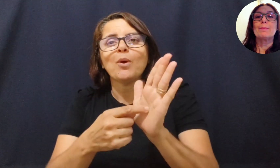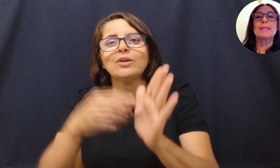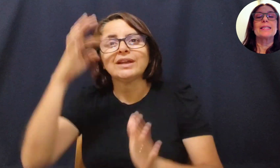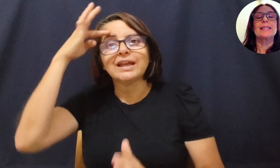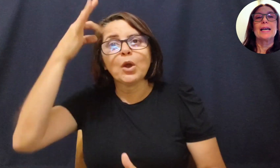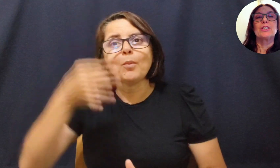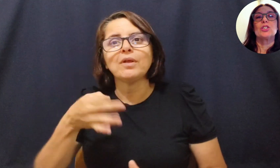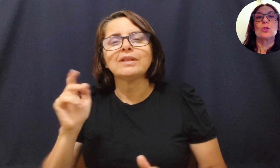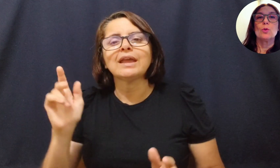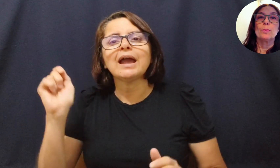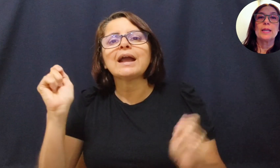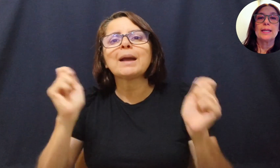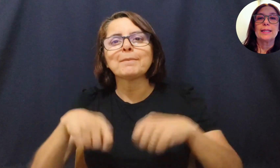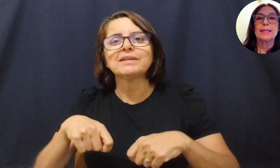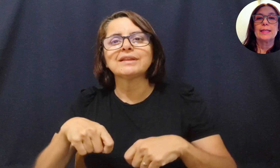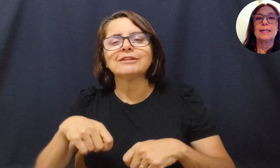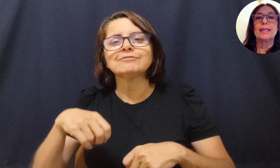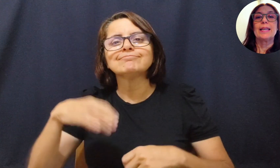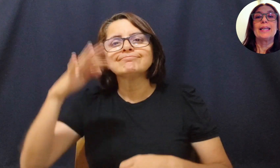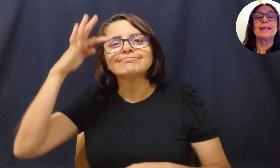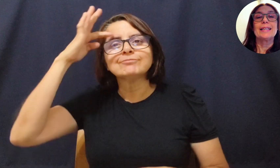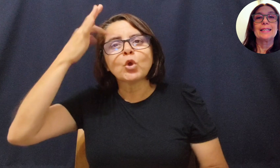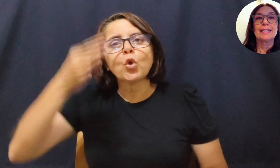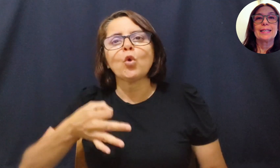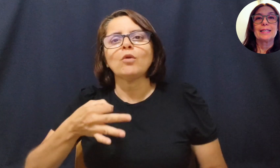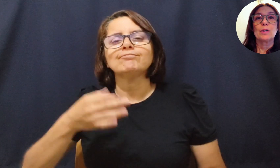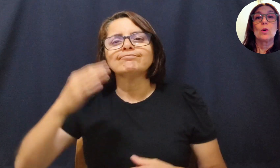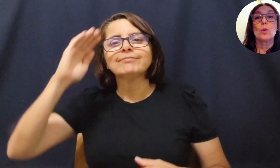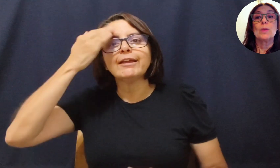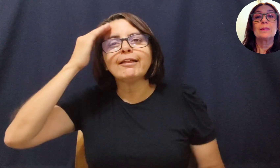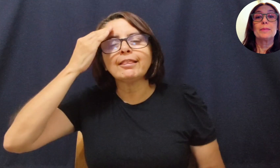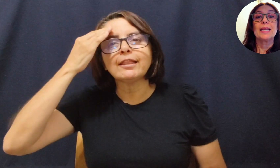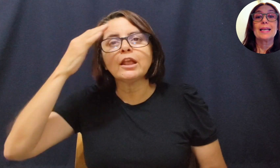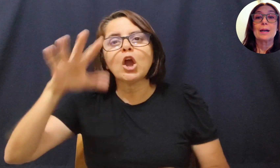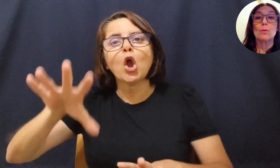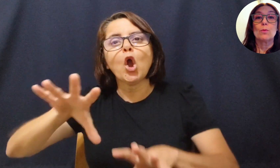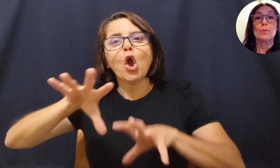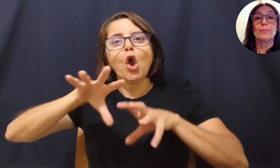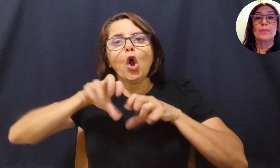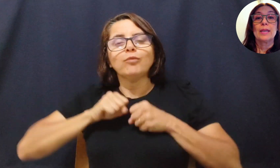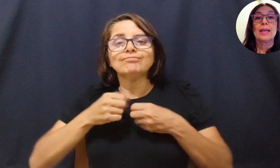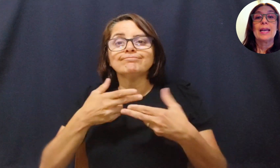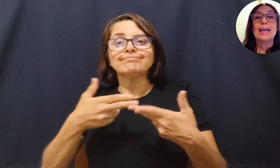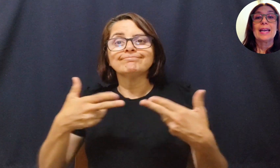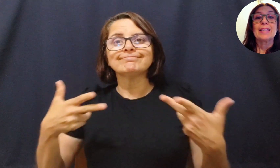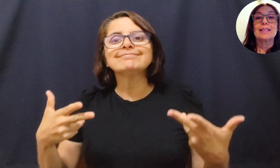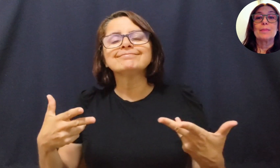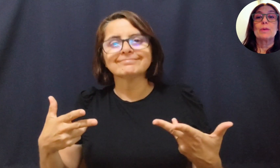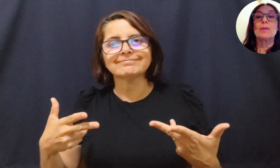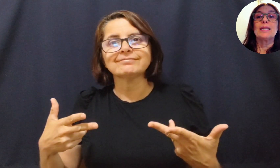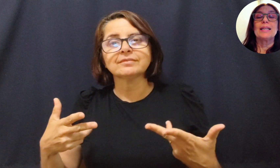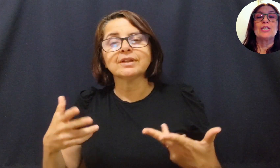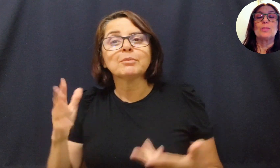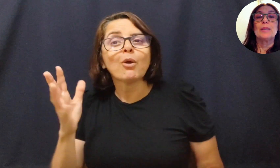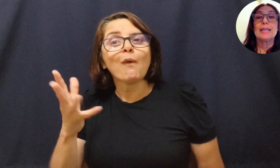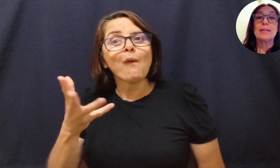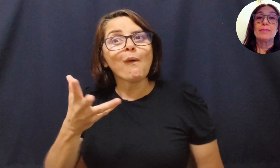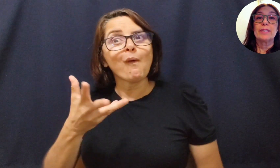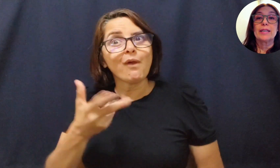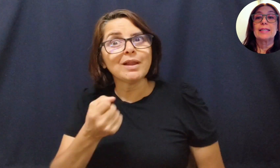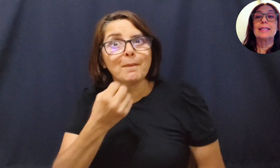a capacidade de compreender, entender ou assimilar algo. Essa é uma